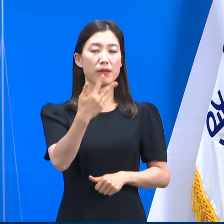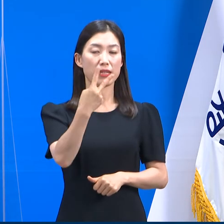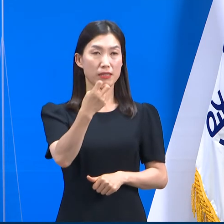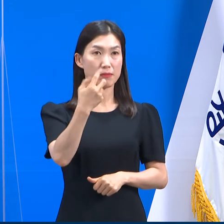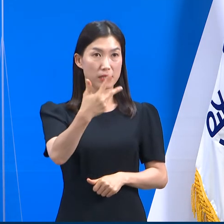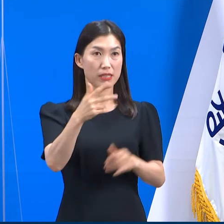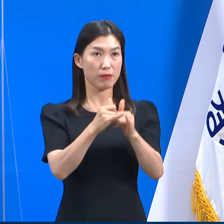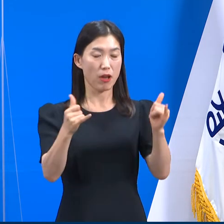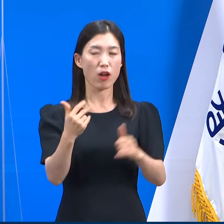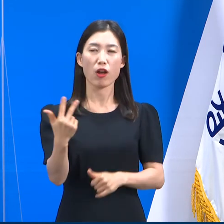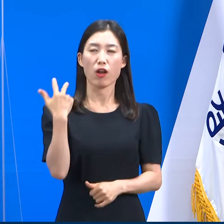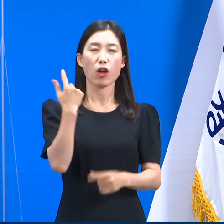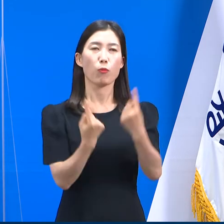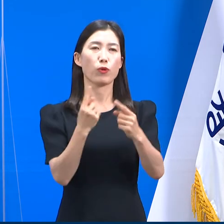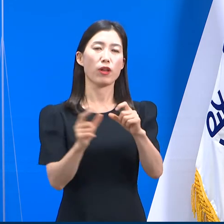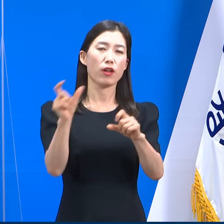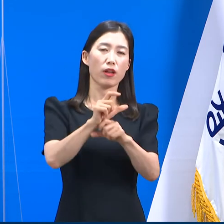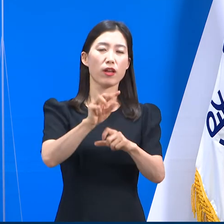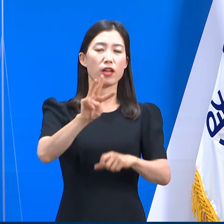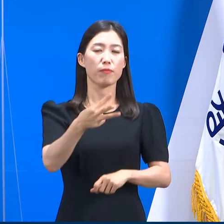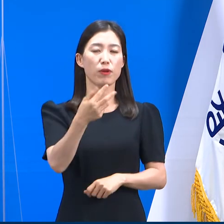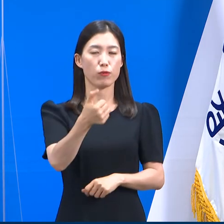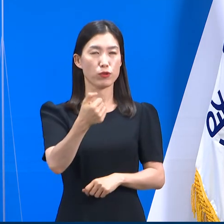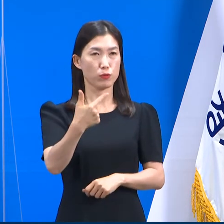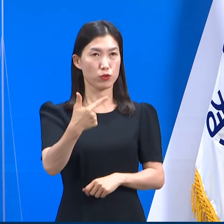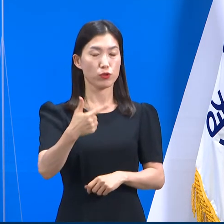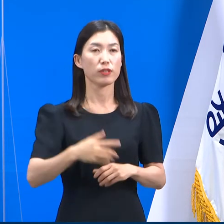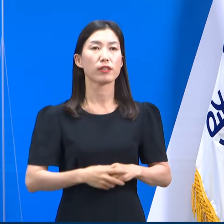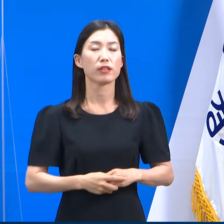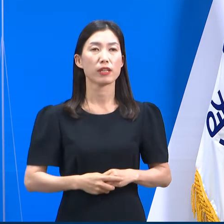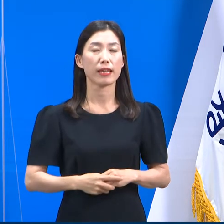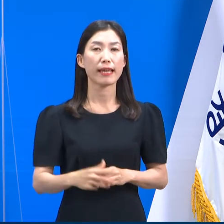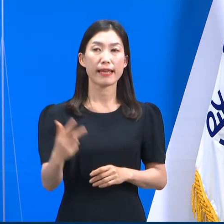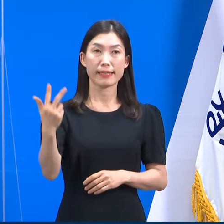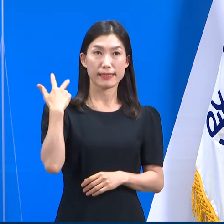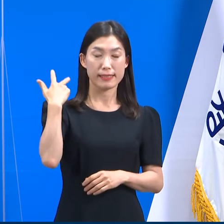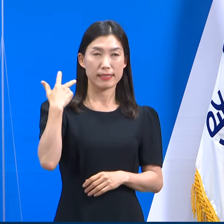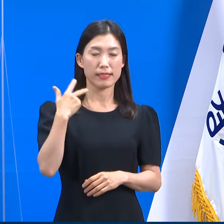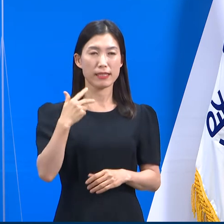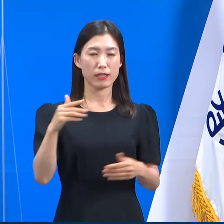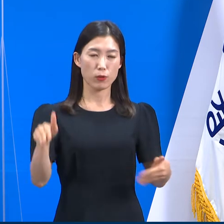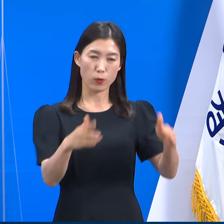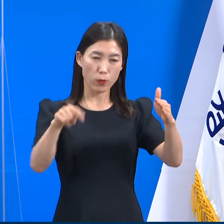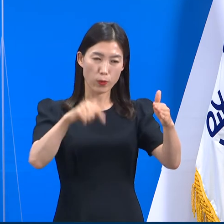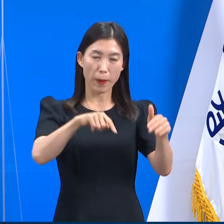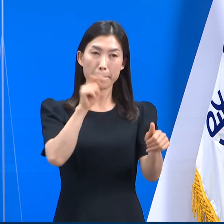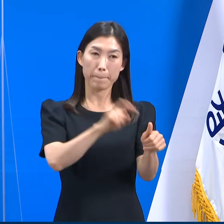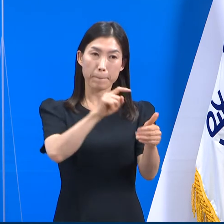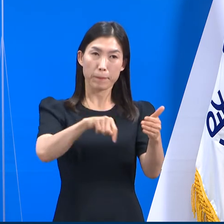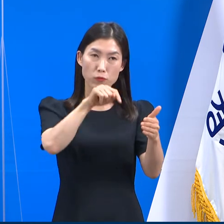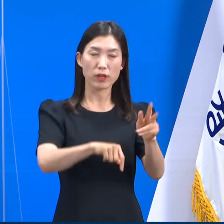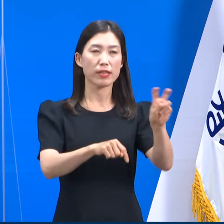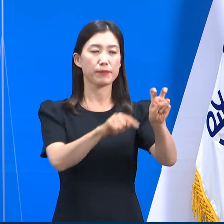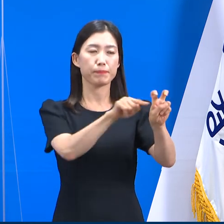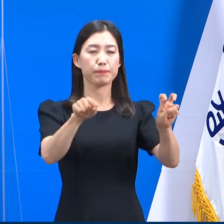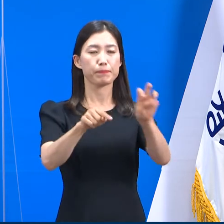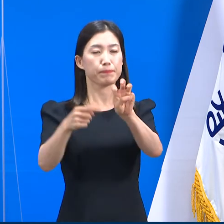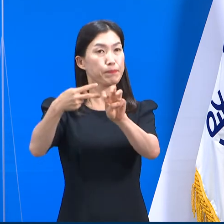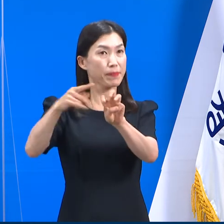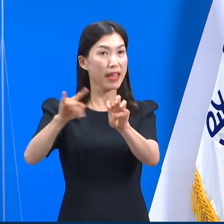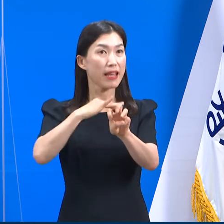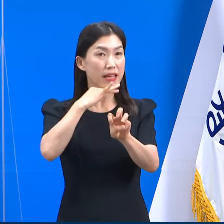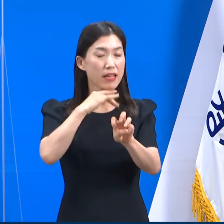2,827명으로 전주 대비 356명 증가했습니다. 지난주 도내 발생 확진자 중 20대, 30대